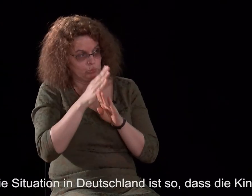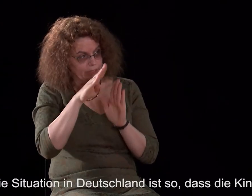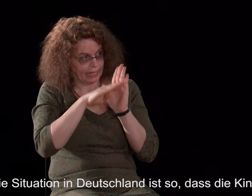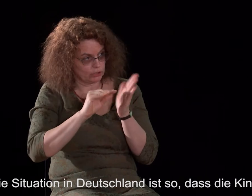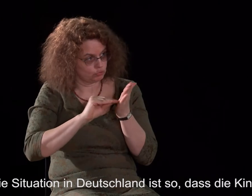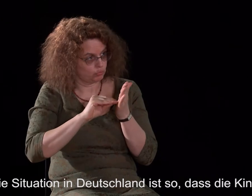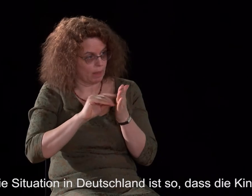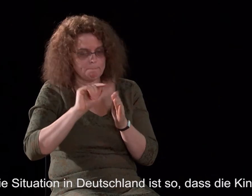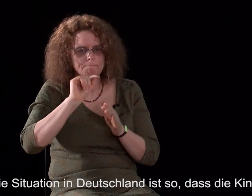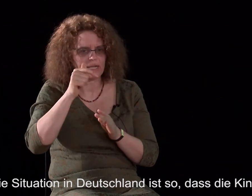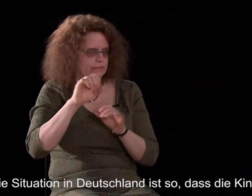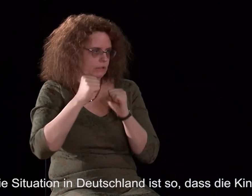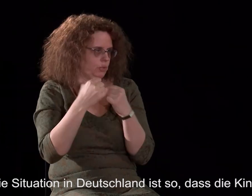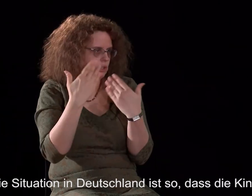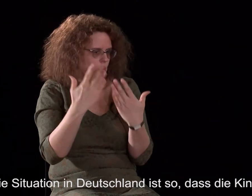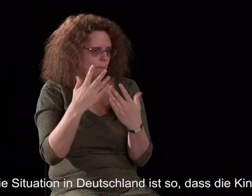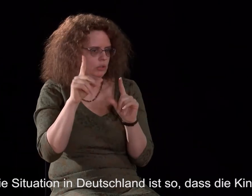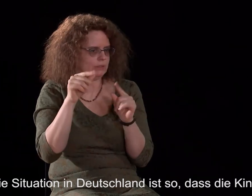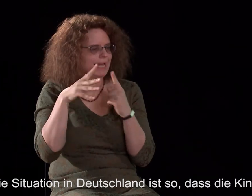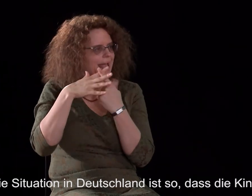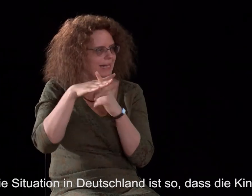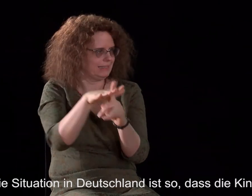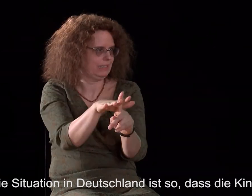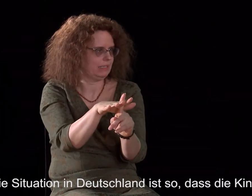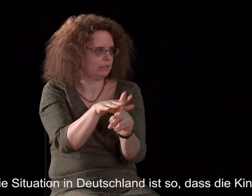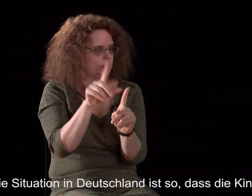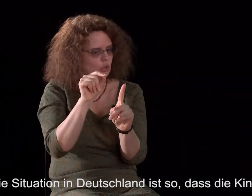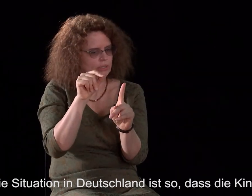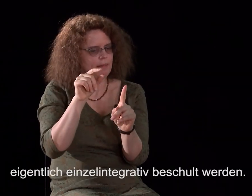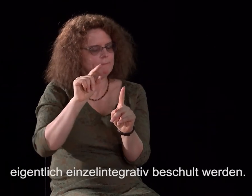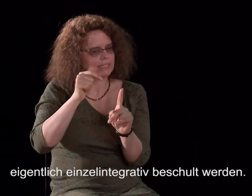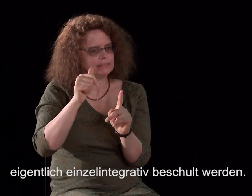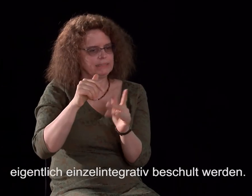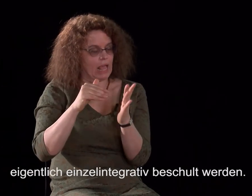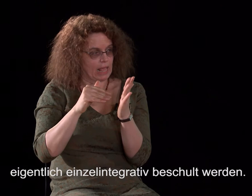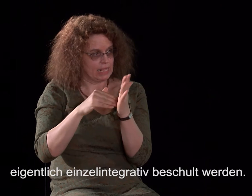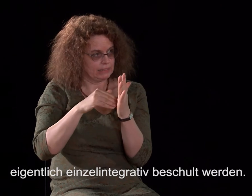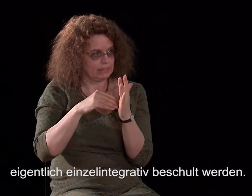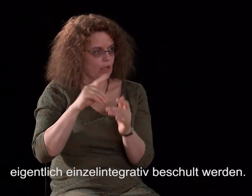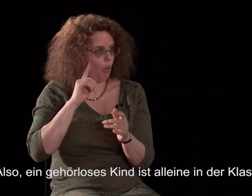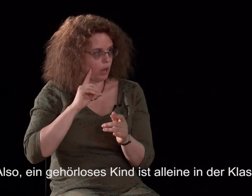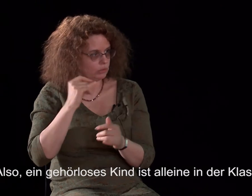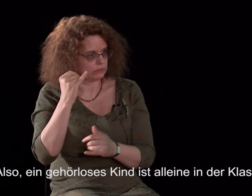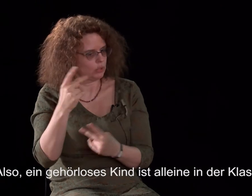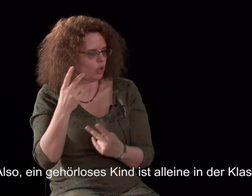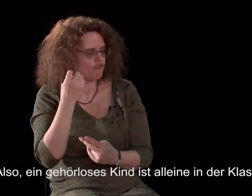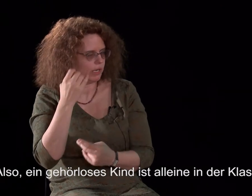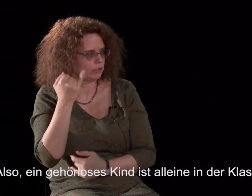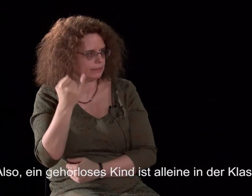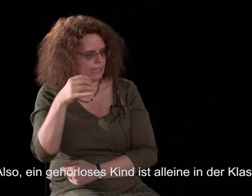es ist so, dass eigentlich bislang die Kinder integrativ beschult wurden. Also ein gehörloses Kind war